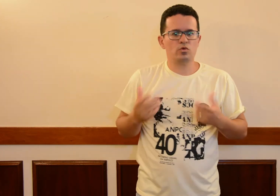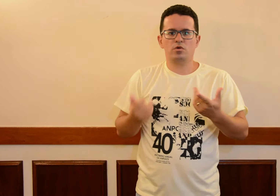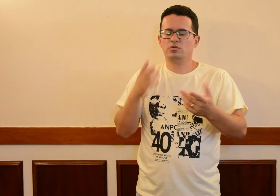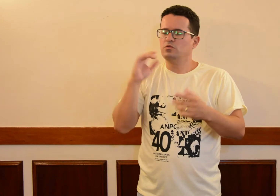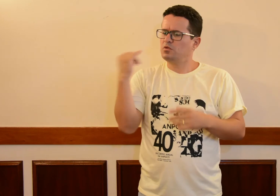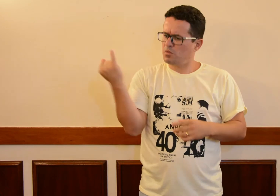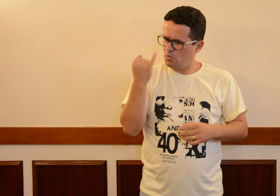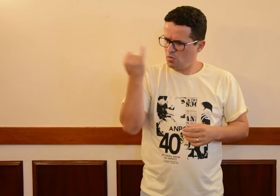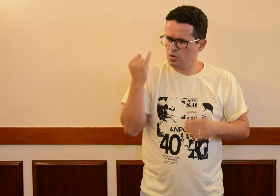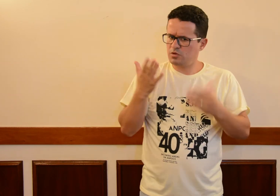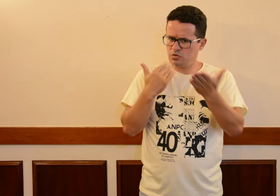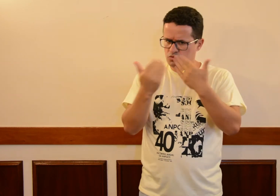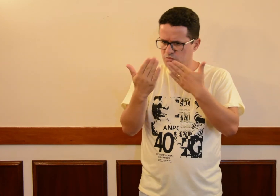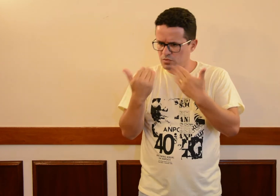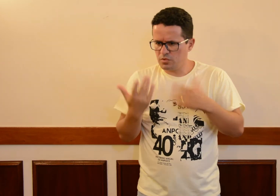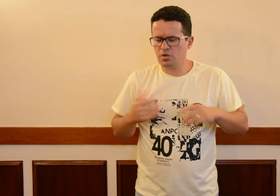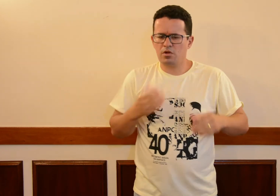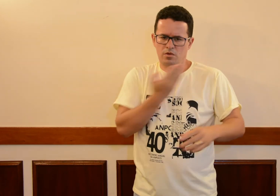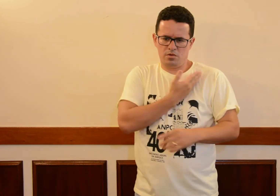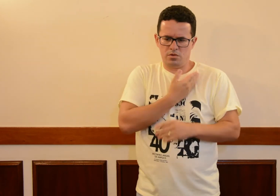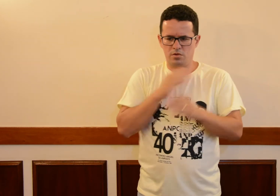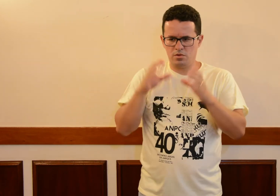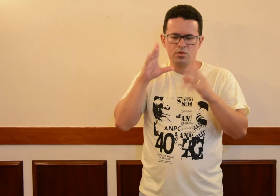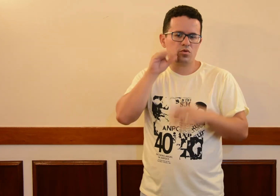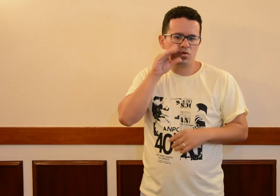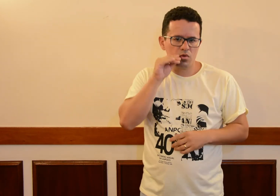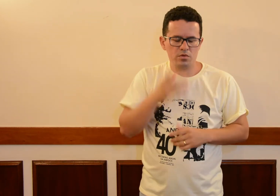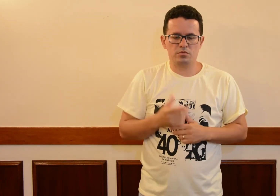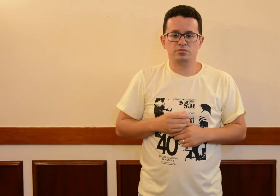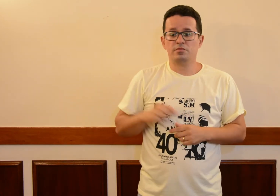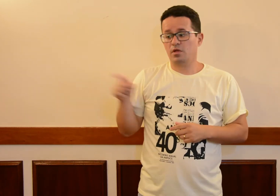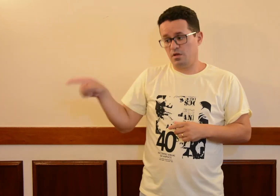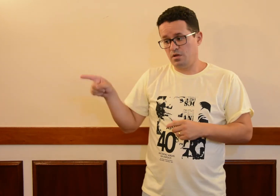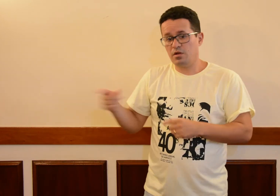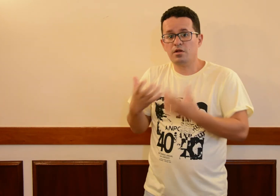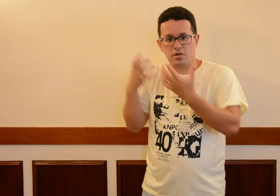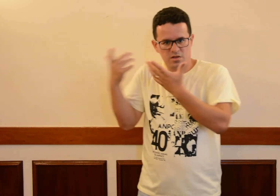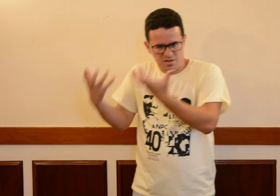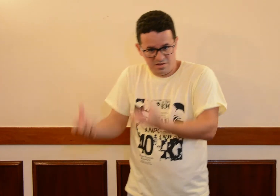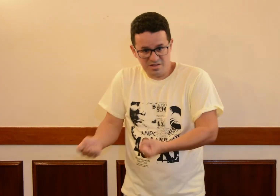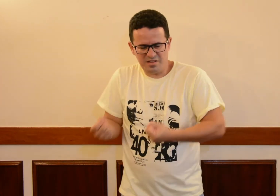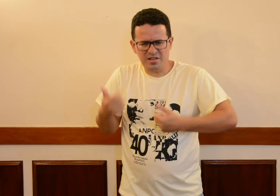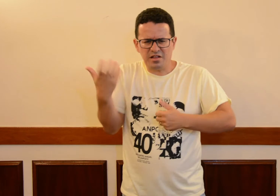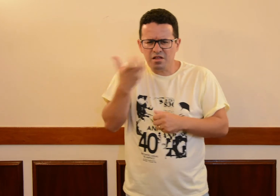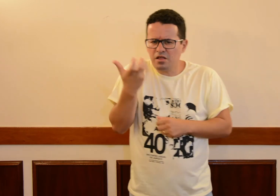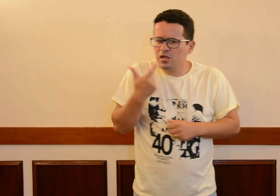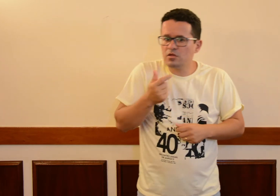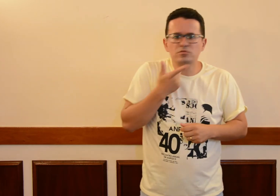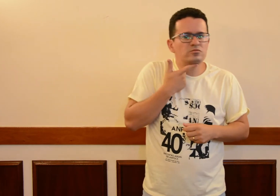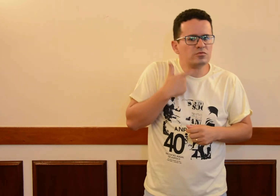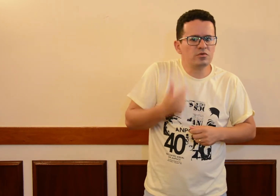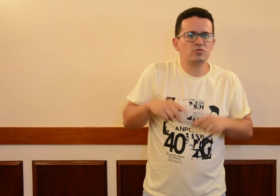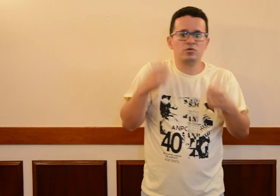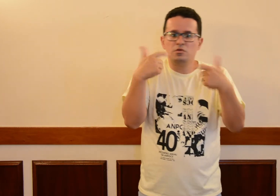funcionários. A efetivação no emprego era o grande objetivo de Tomás. Para tanto, fez questão de sempre chegar ao